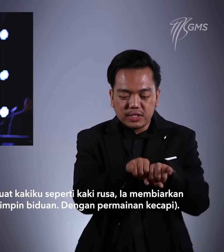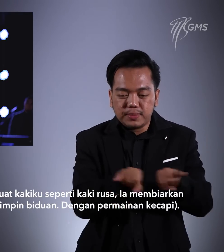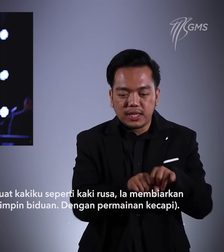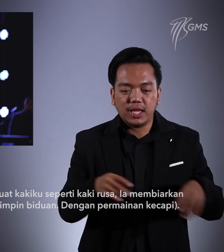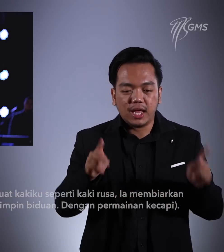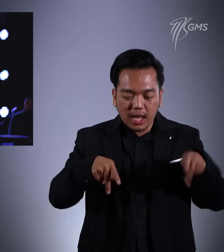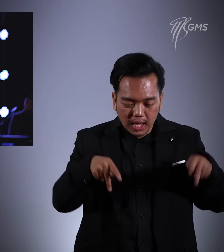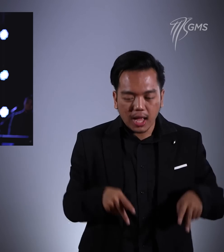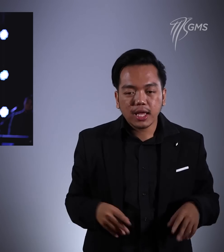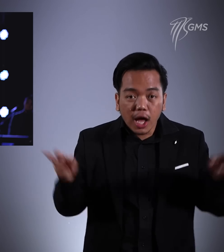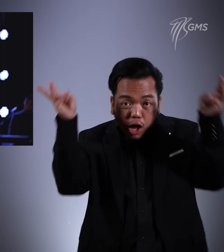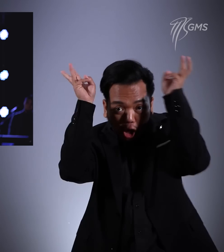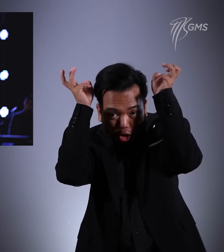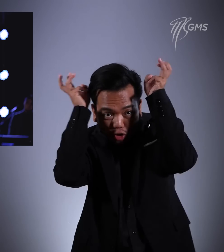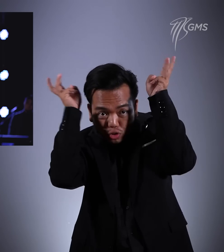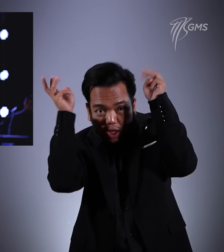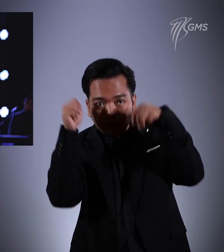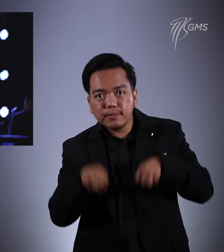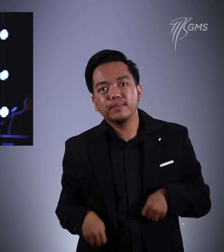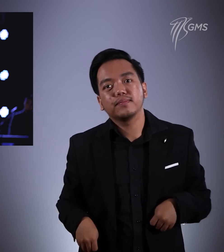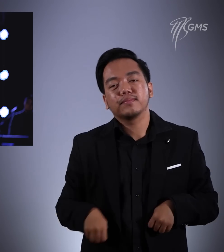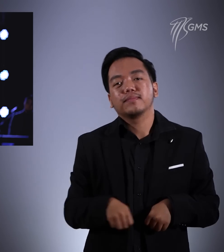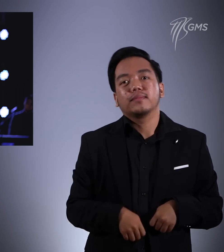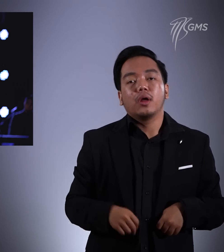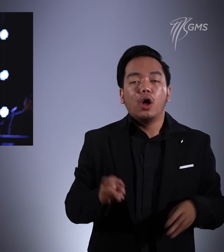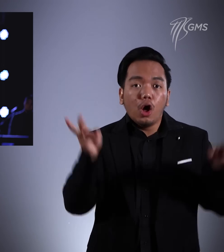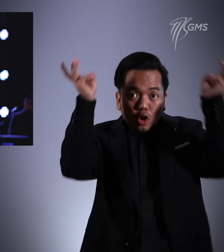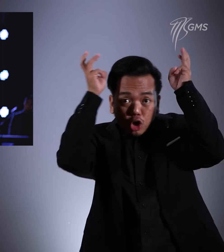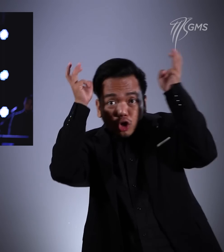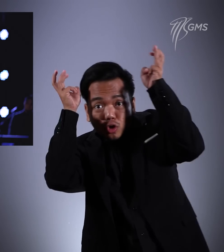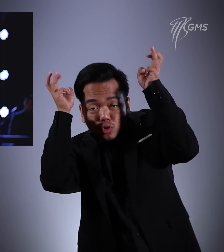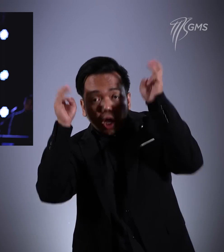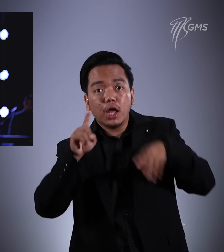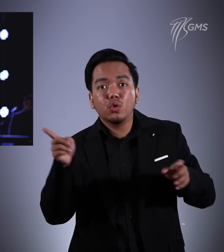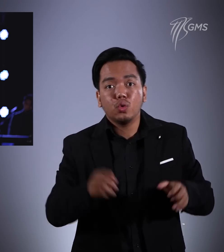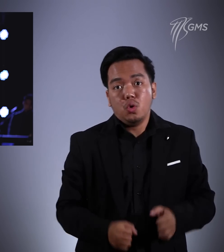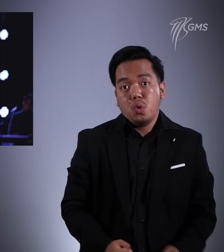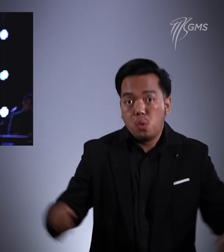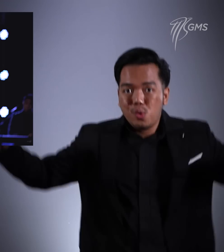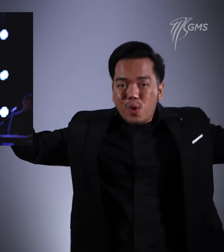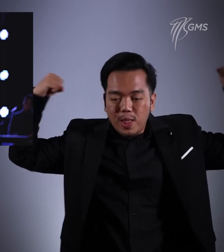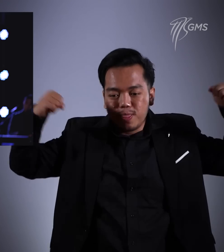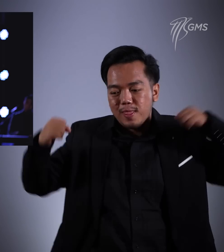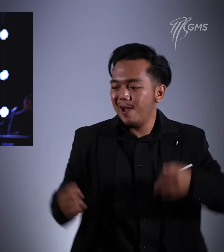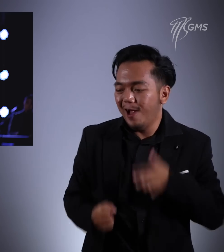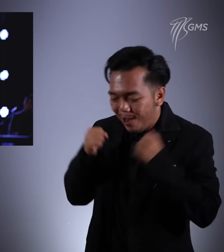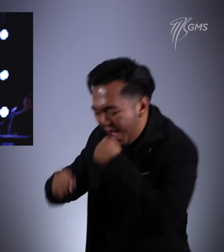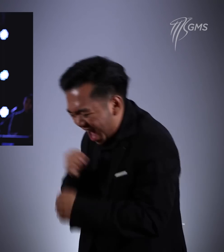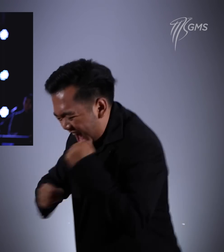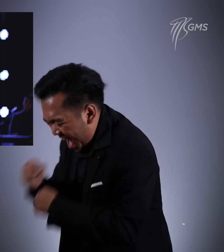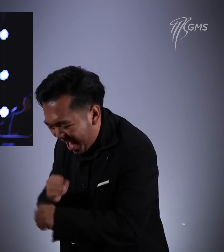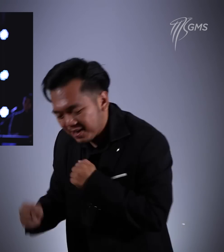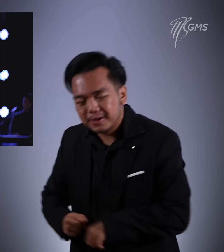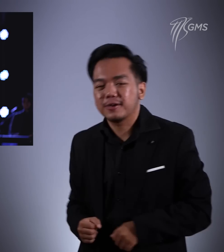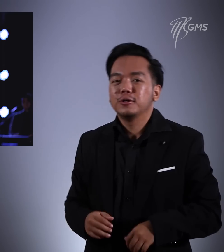enlarged heart, atau hatinya itu lebih gede, besar. Makanya dia kuat sekali staminanya. Tuhan membuat kita staminanya kuat, sehingga kita bisa berlari mendahului masalah kita,